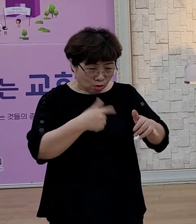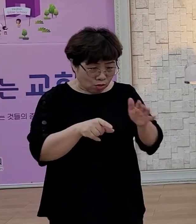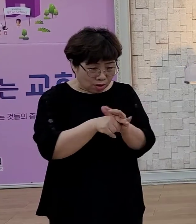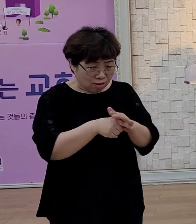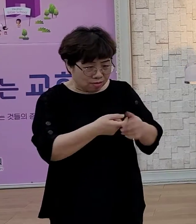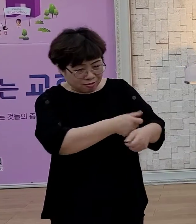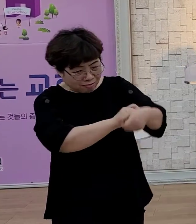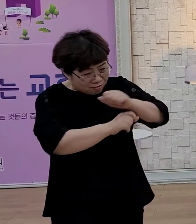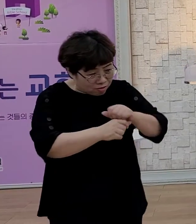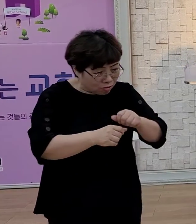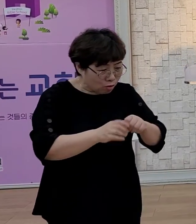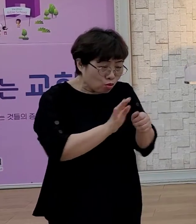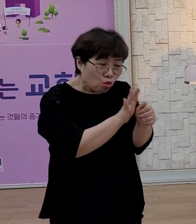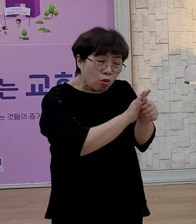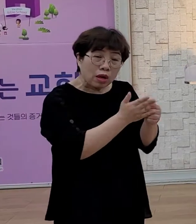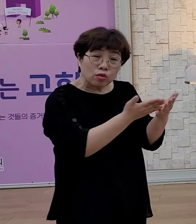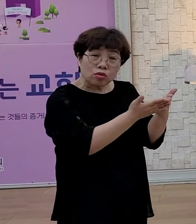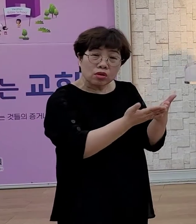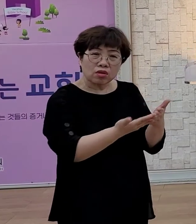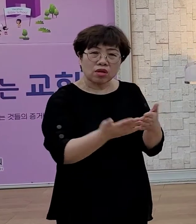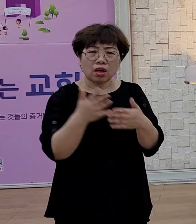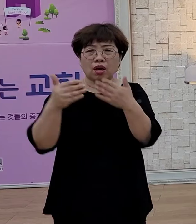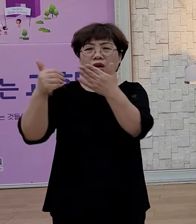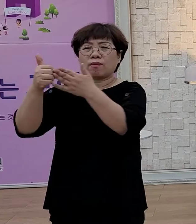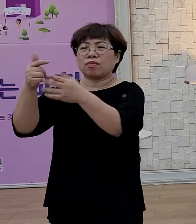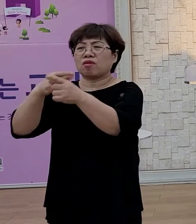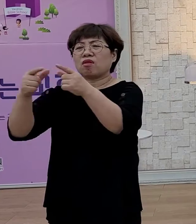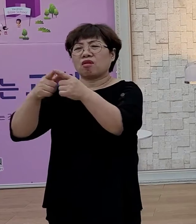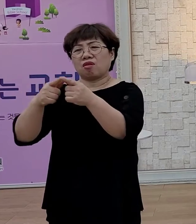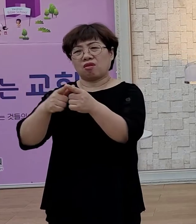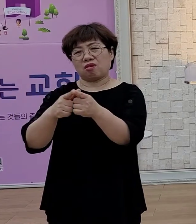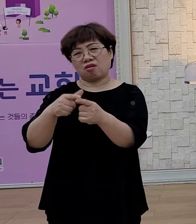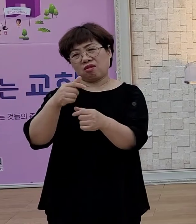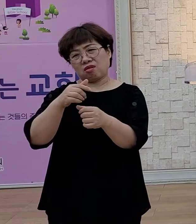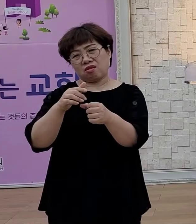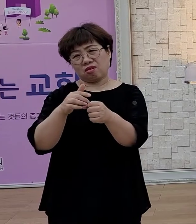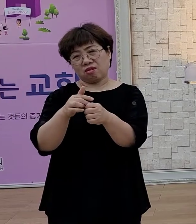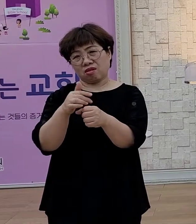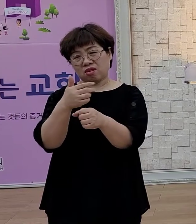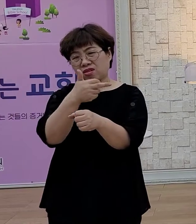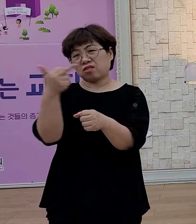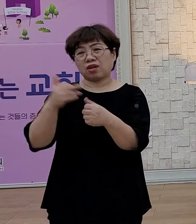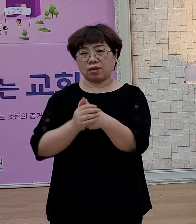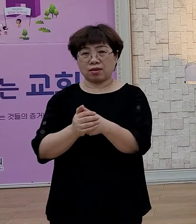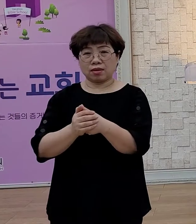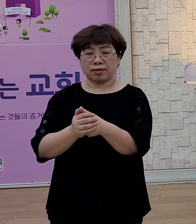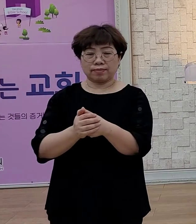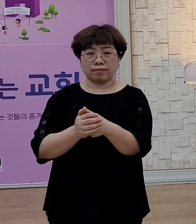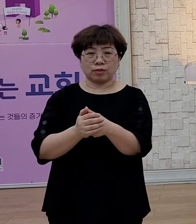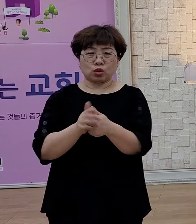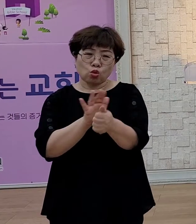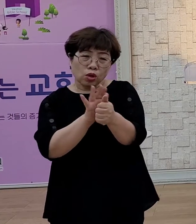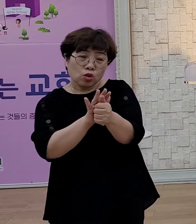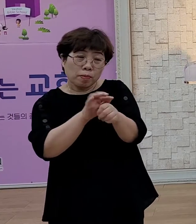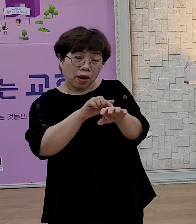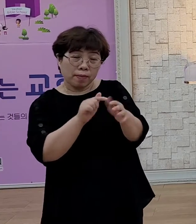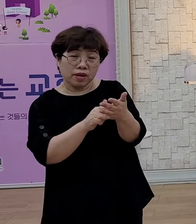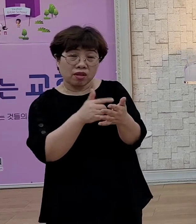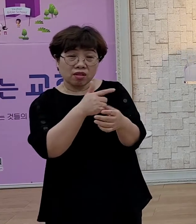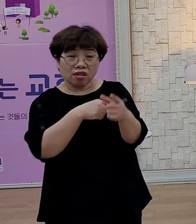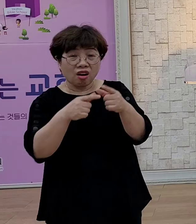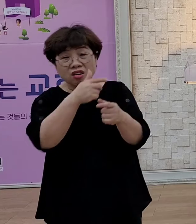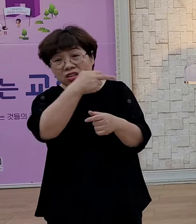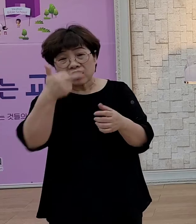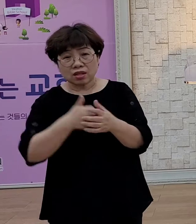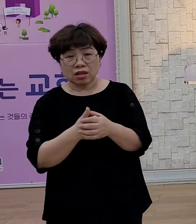하듯이 하나님 아버지는 하물며 더하단 말이에요. 이게 우리 아버지시다. 그래서 하나님께서